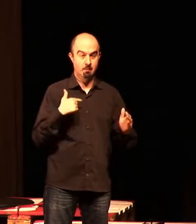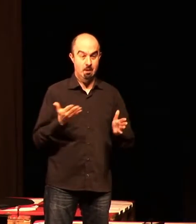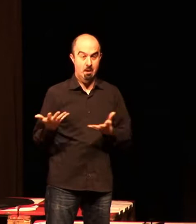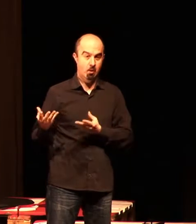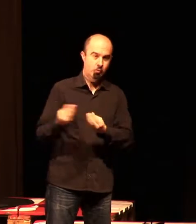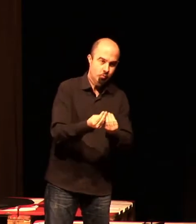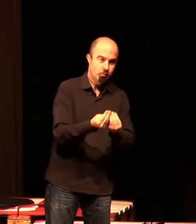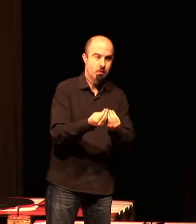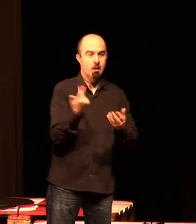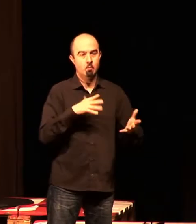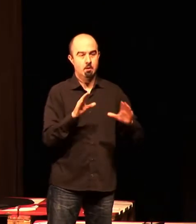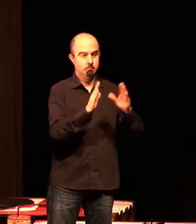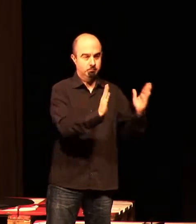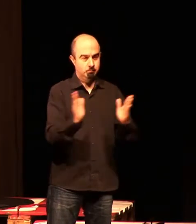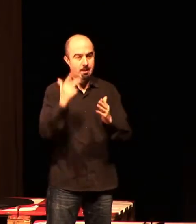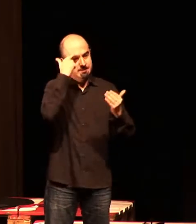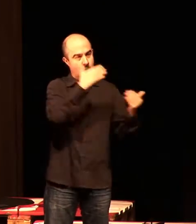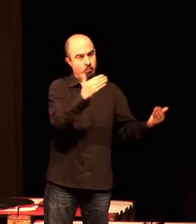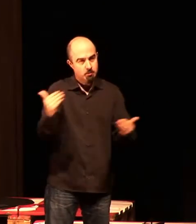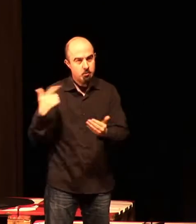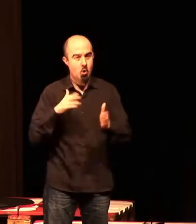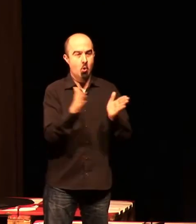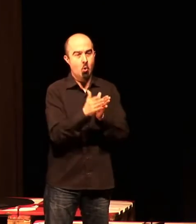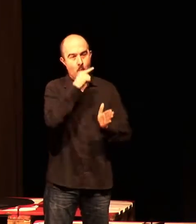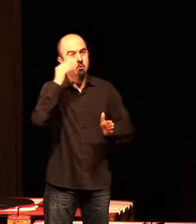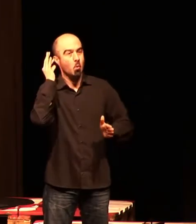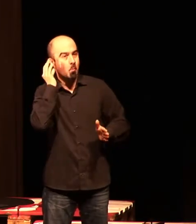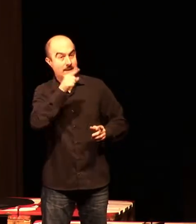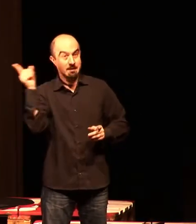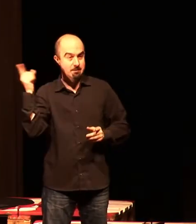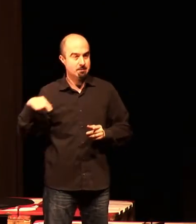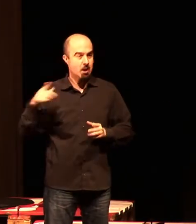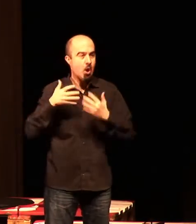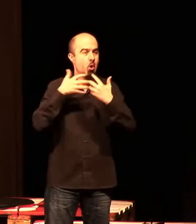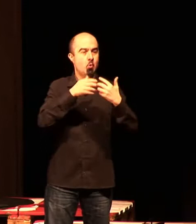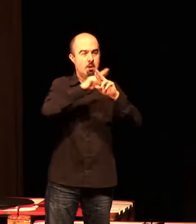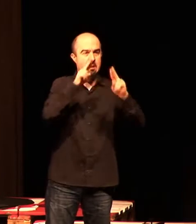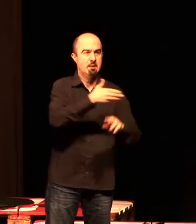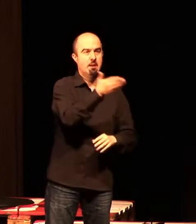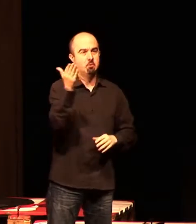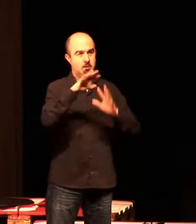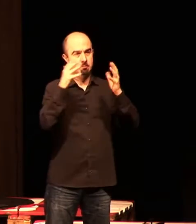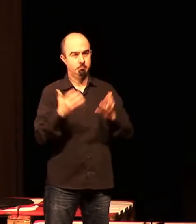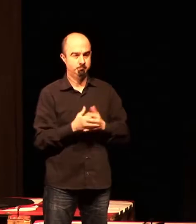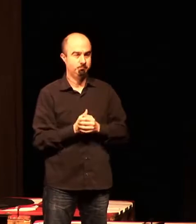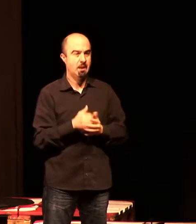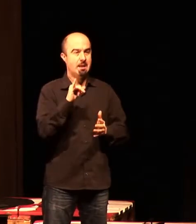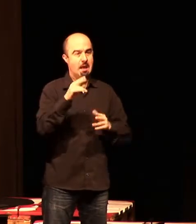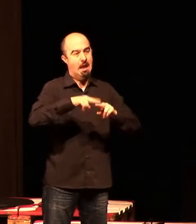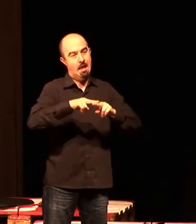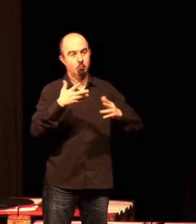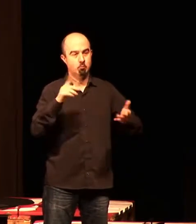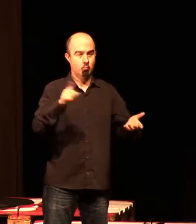L'acompanyen diferents càpsules de salutacions de companys i companyes de lluites internacionals i